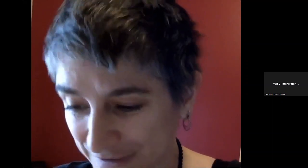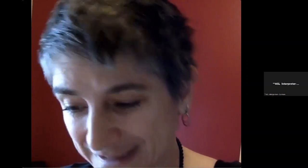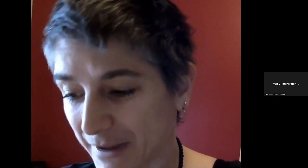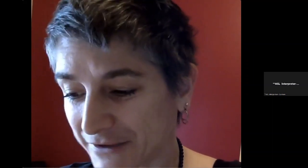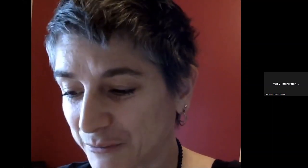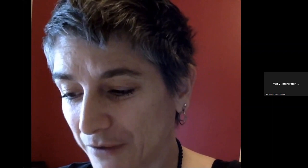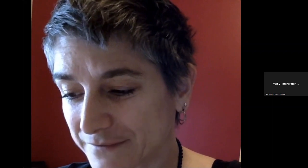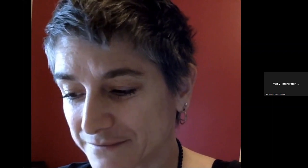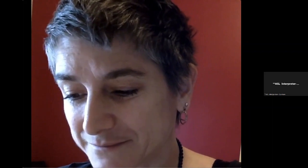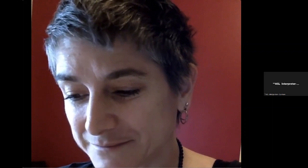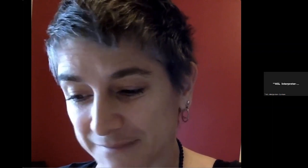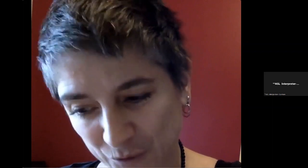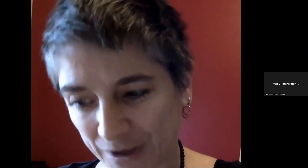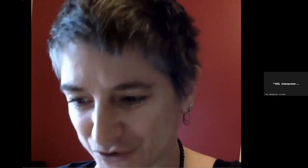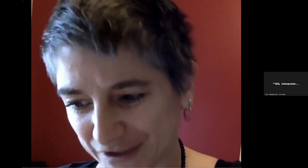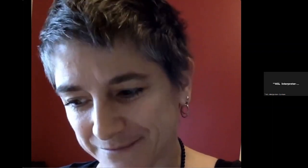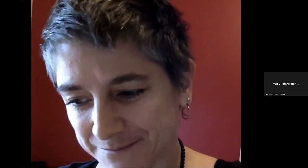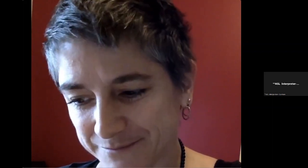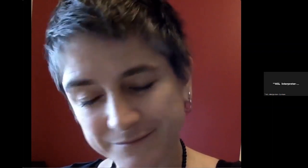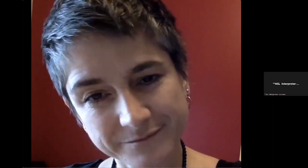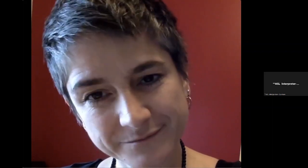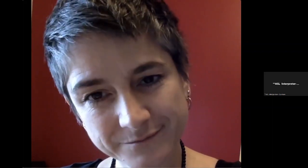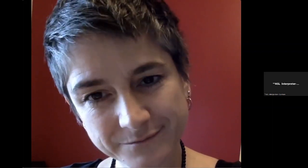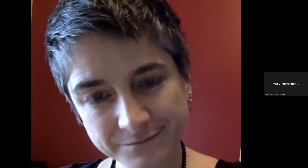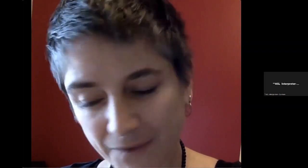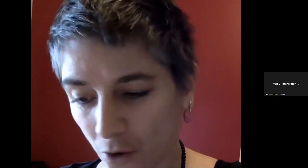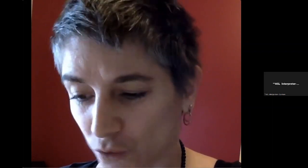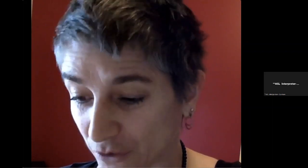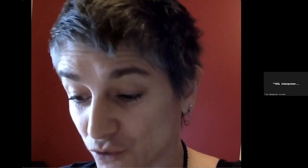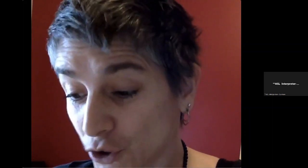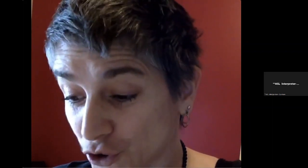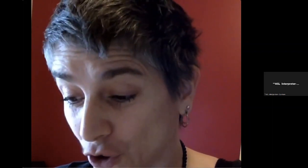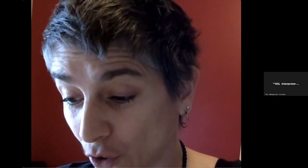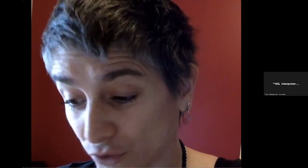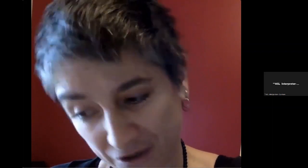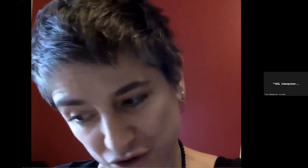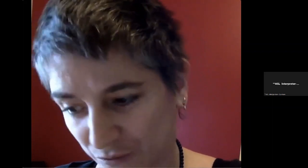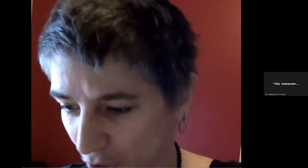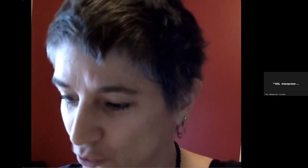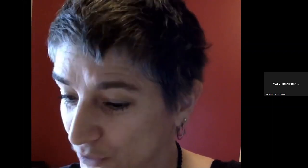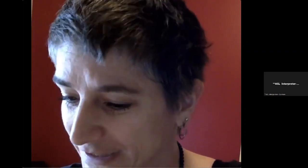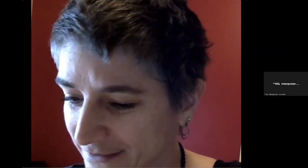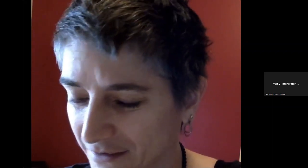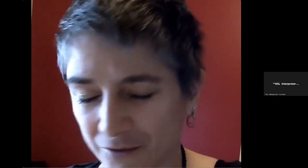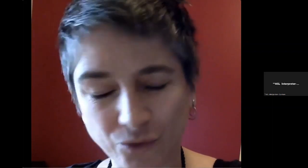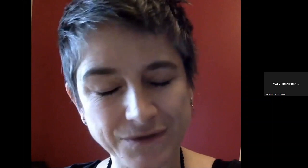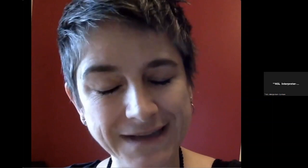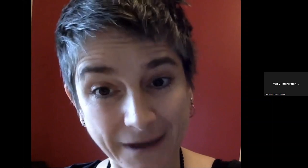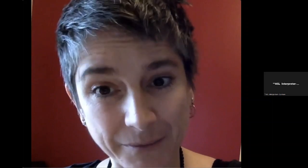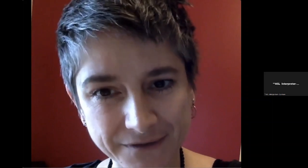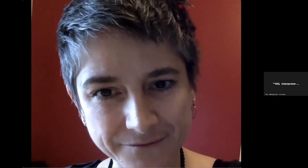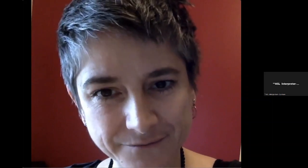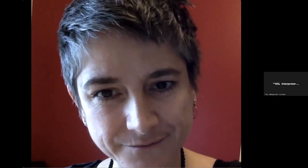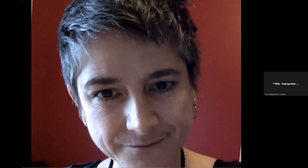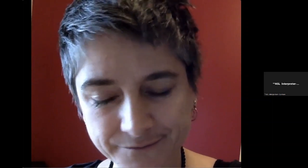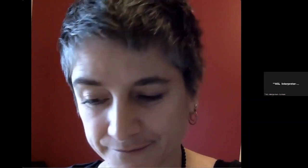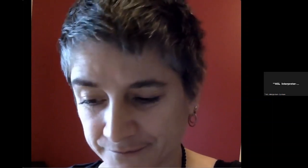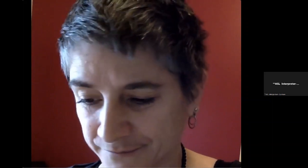Donc, on ne les abandonne pas, la plupart du temps. On accuse le choc, on tâche de ne pas couler, on